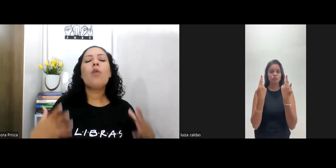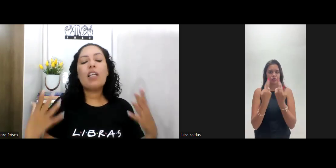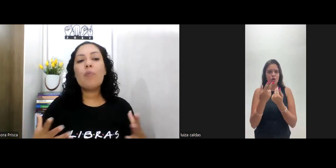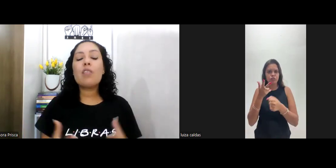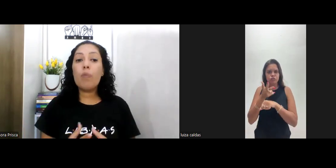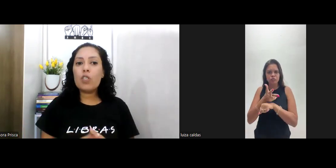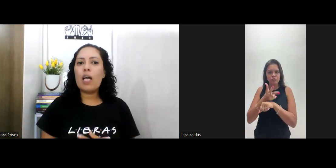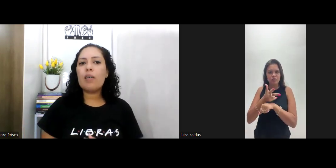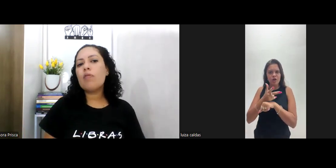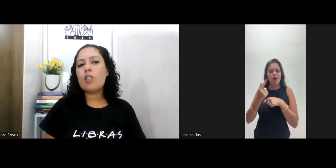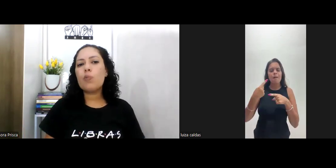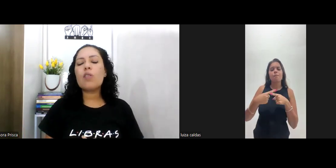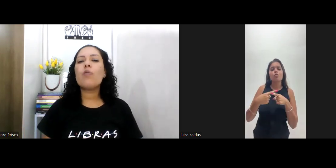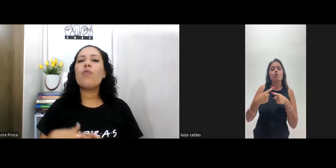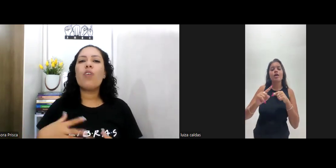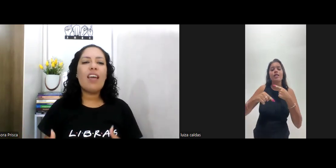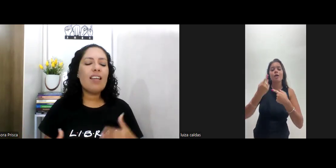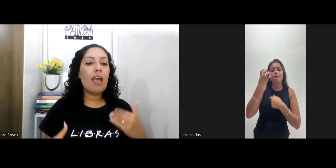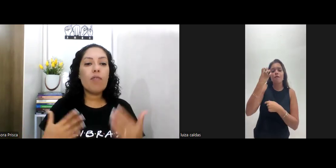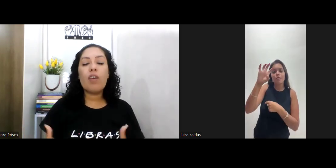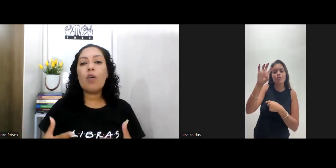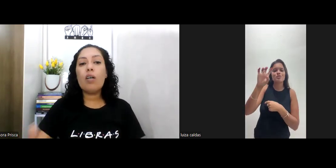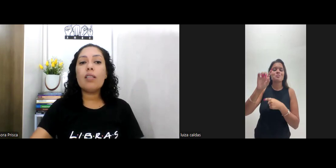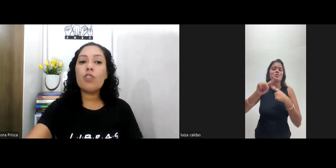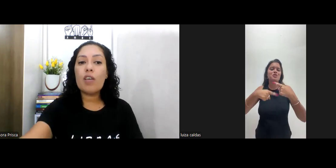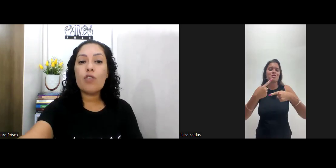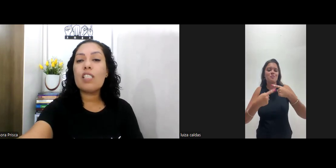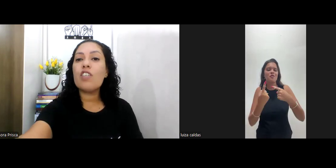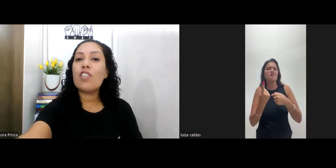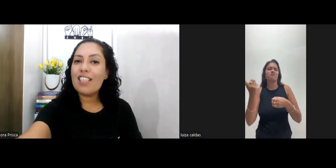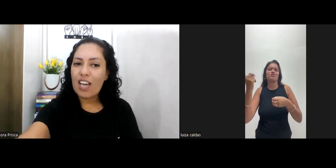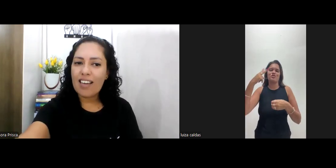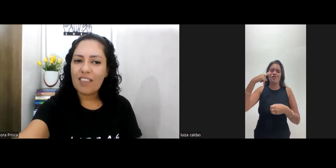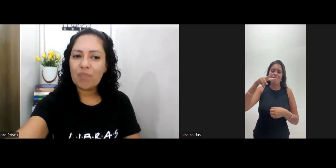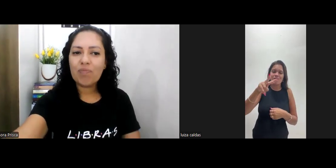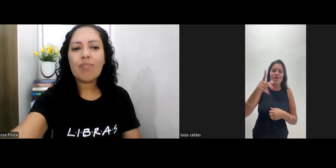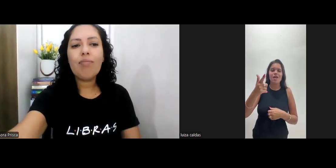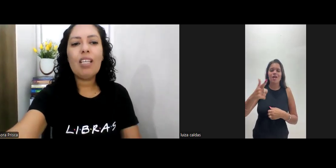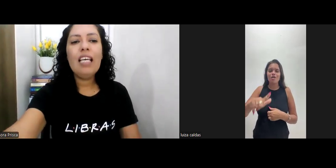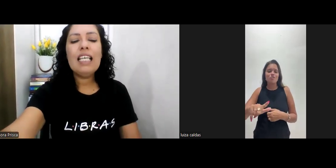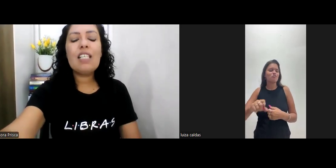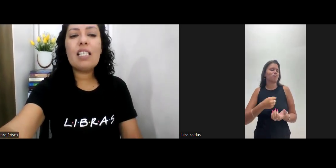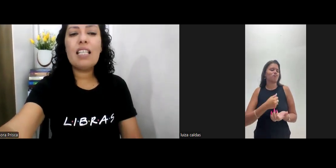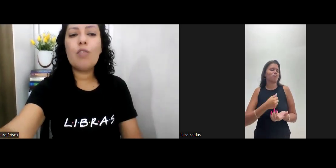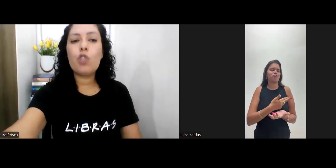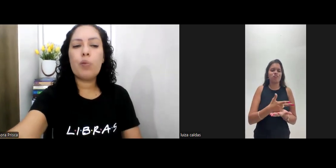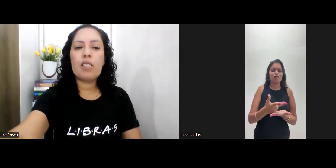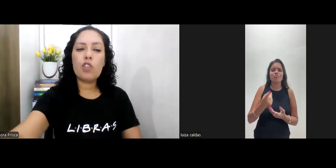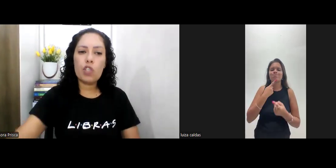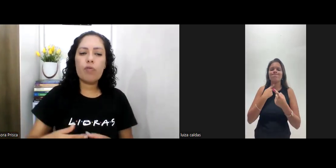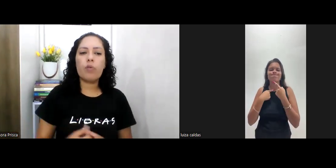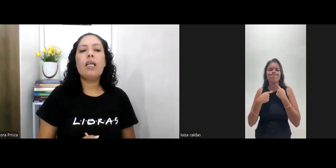quê? Porque depois eu vou postar para que vocês possam ver e rever quantas vezes vocês desejarem. Se você está